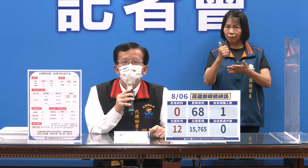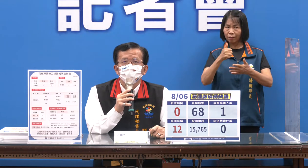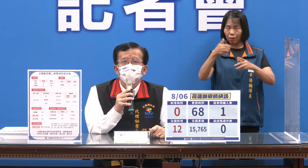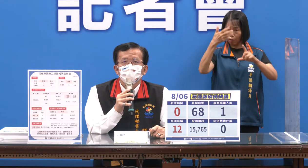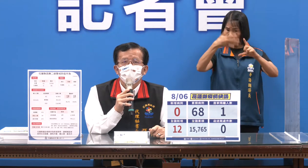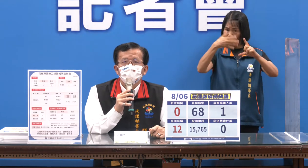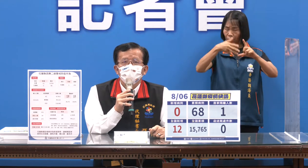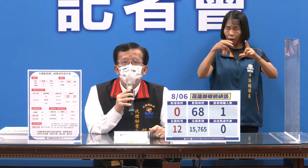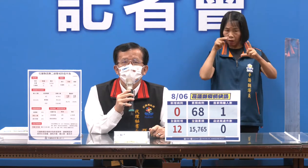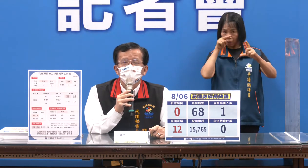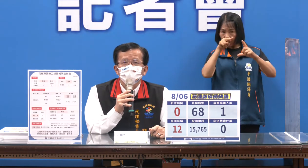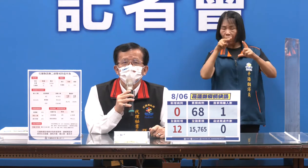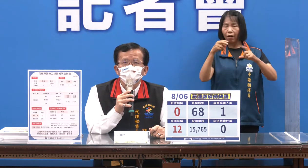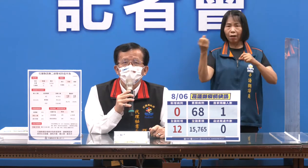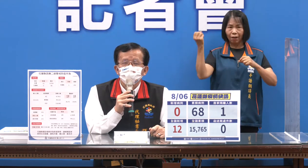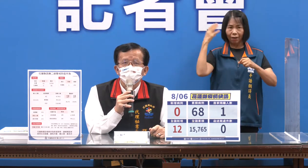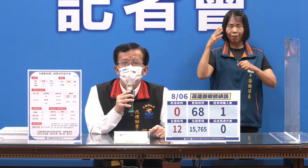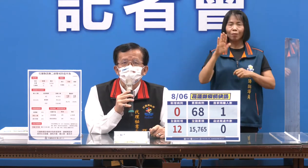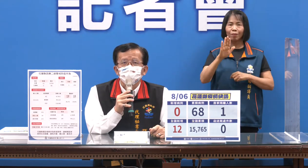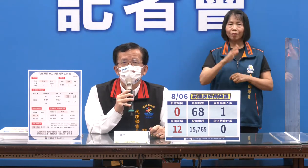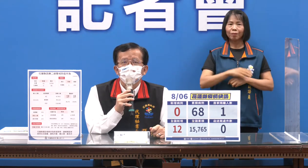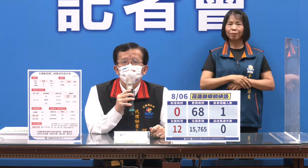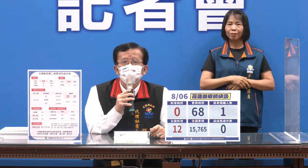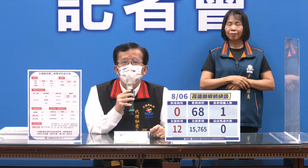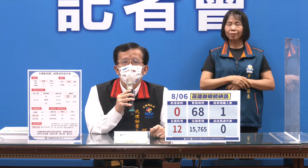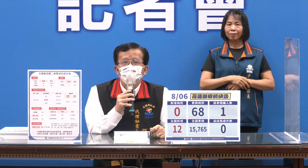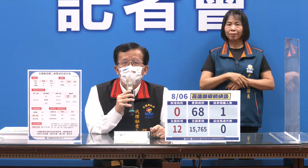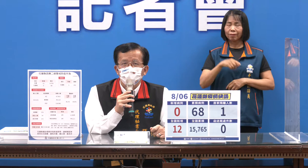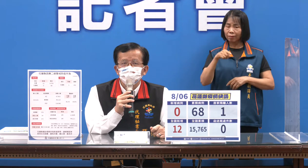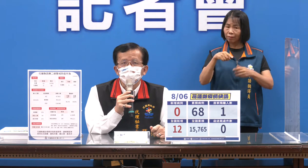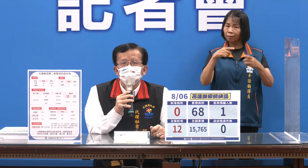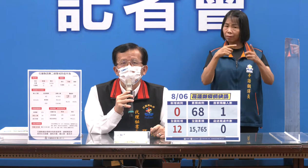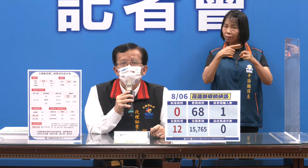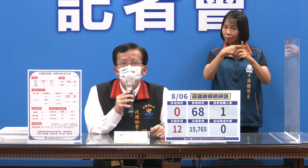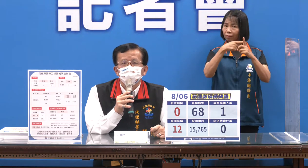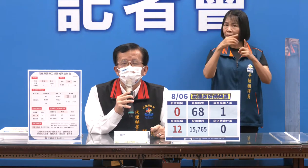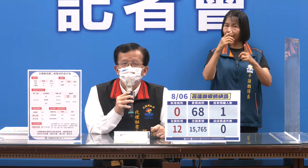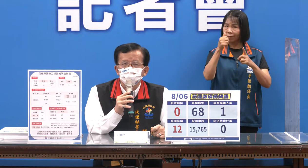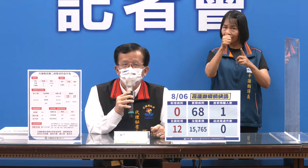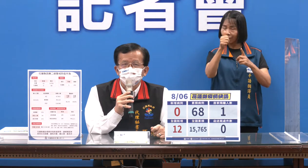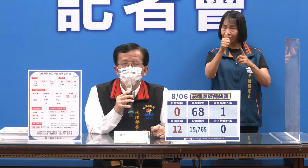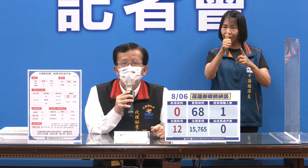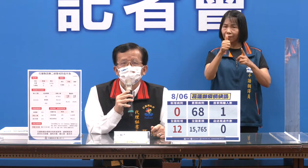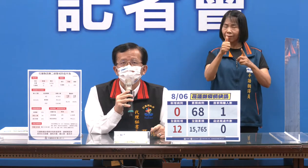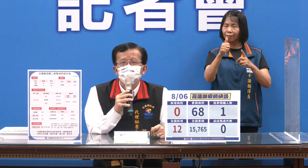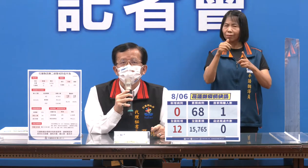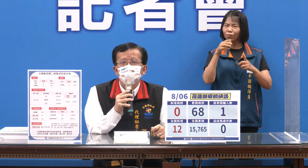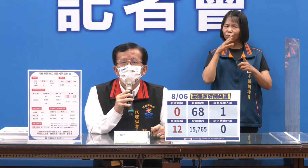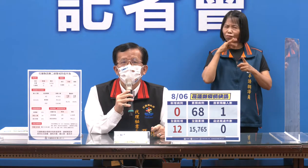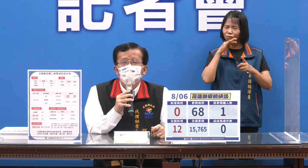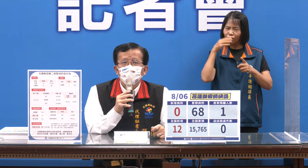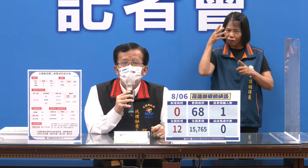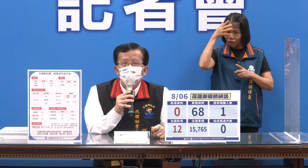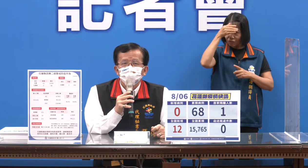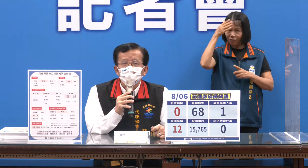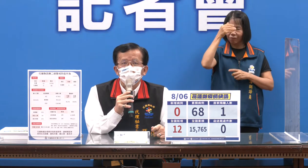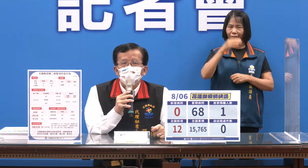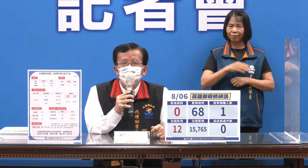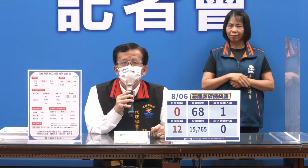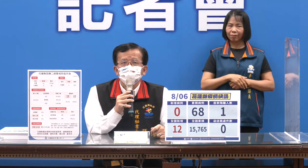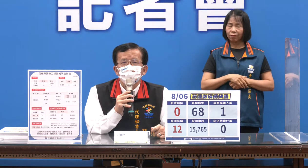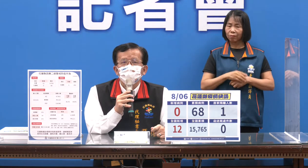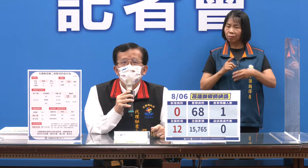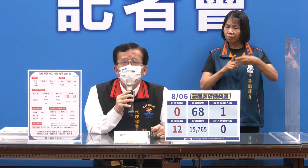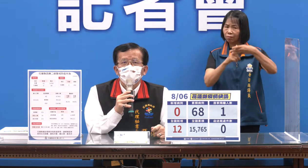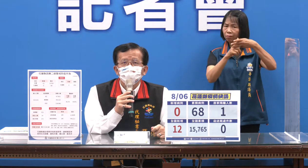息，这位确诊者年纪他是有相当年纪，最主